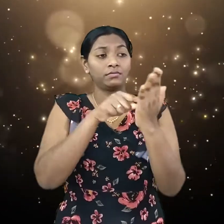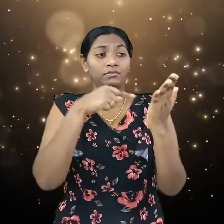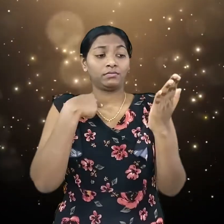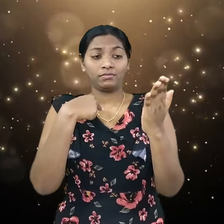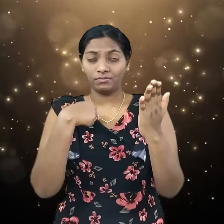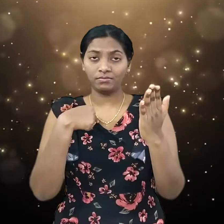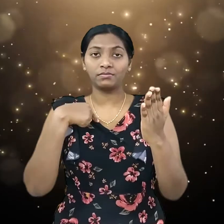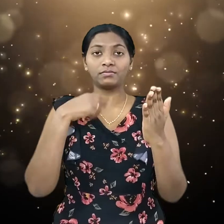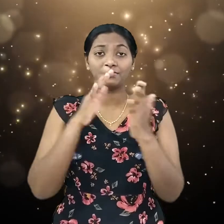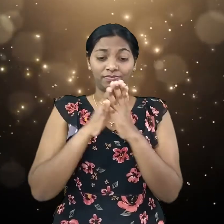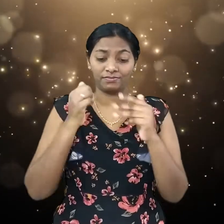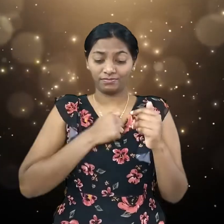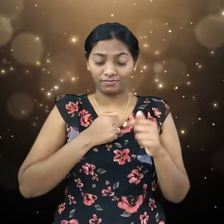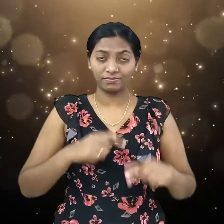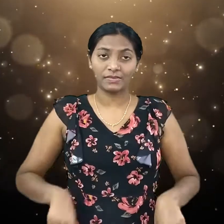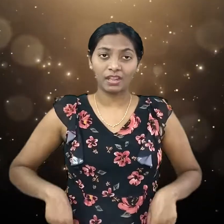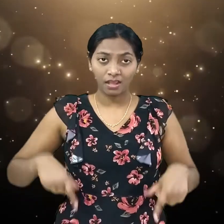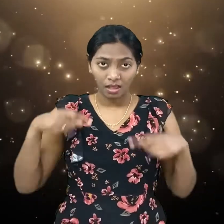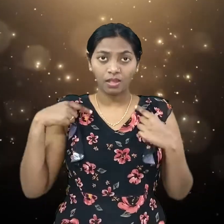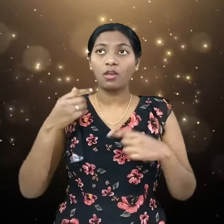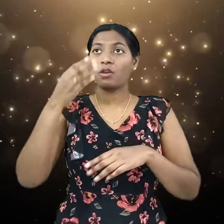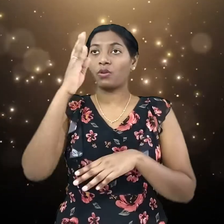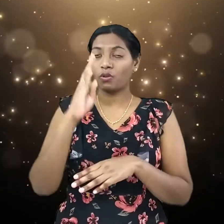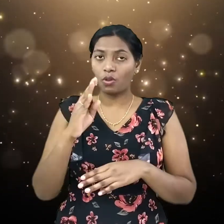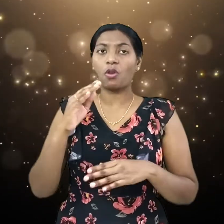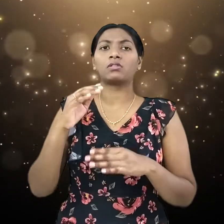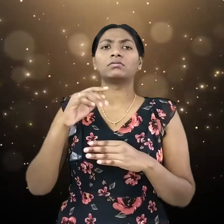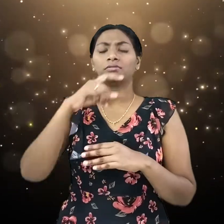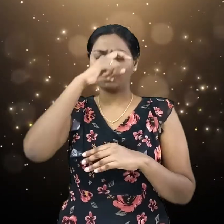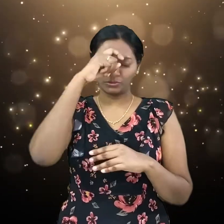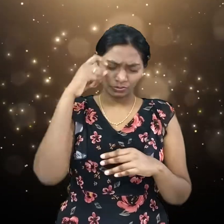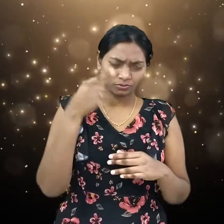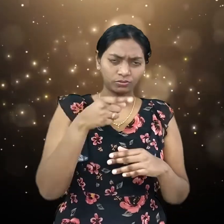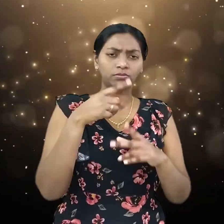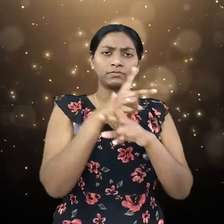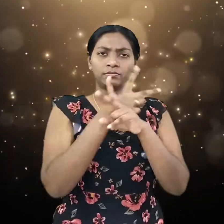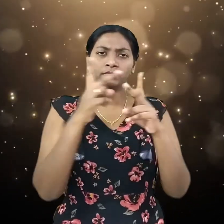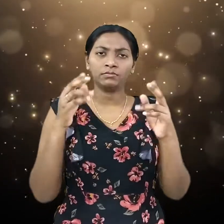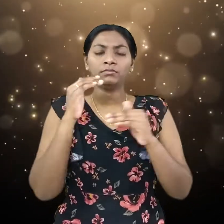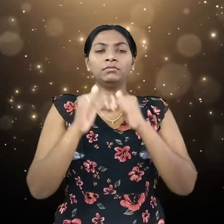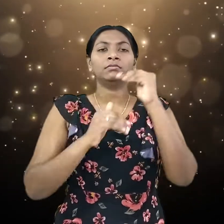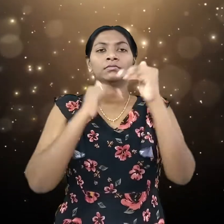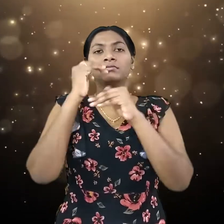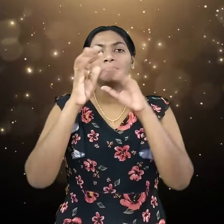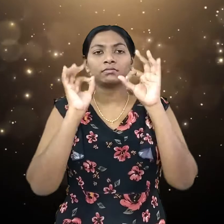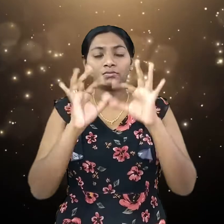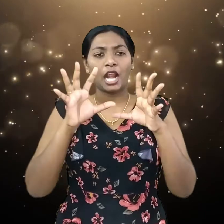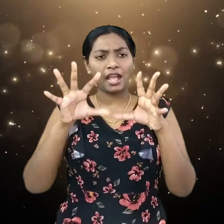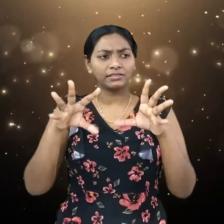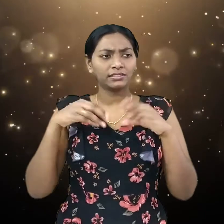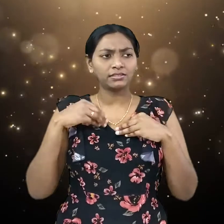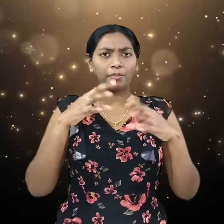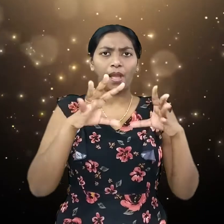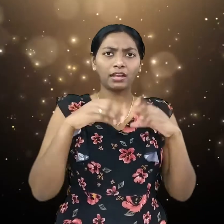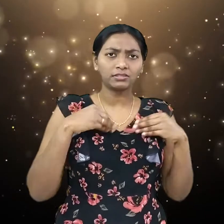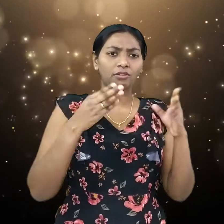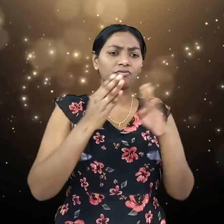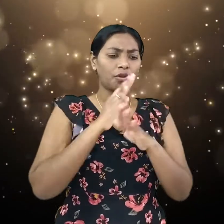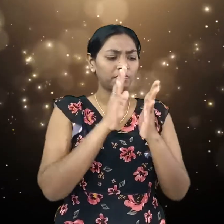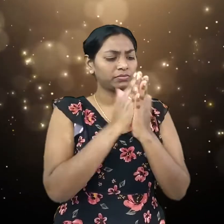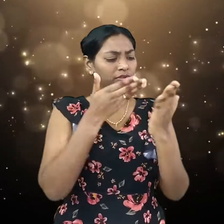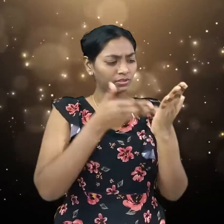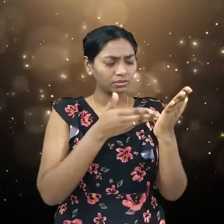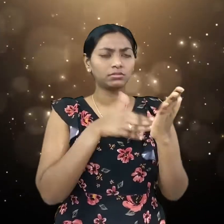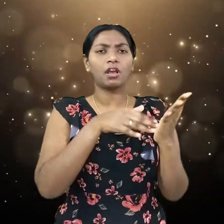के द्वारा आप अपने जीवन, अपनी सेवकाई, करियर इत्यादि के विषय में विशेष विवरणों को ग्रहण करते हैं और